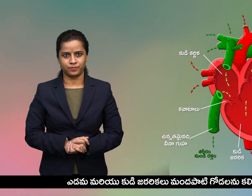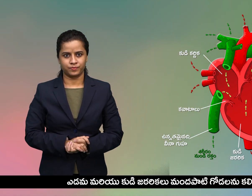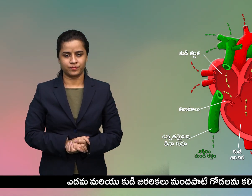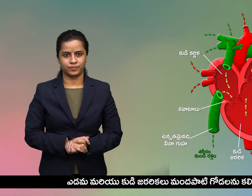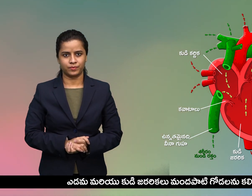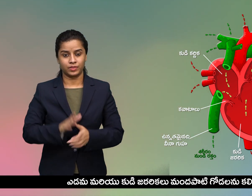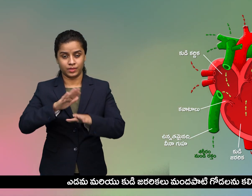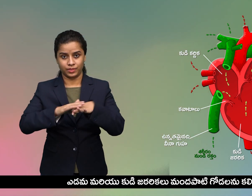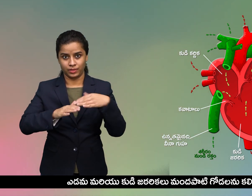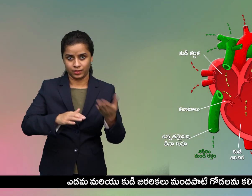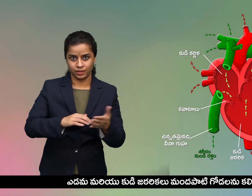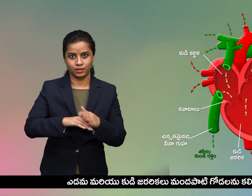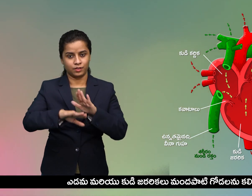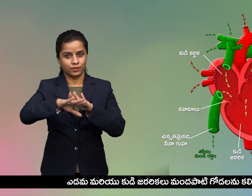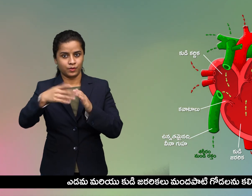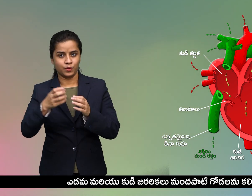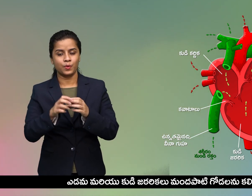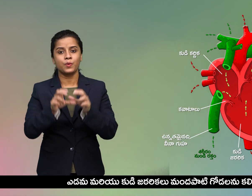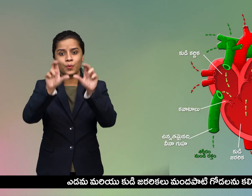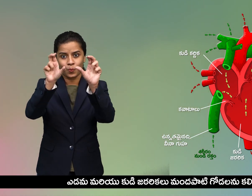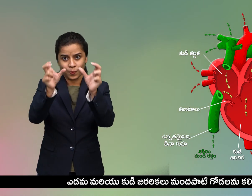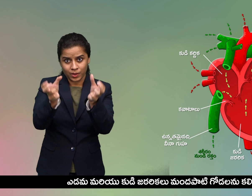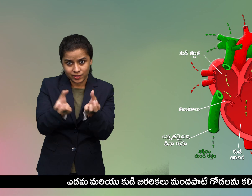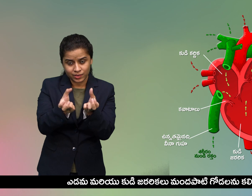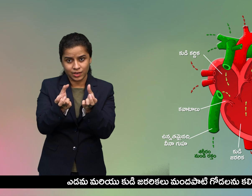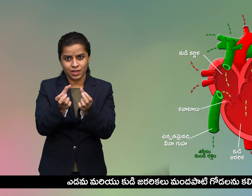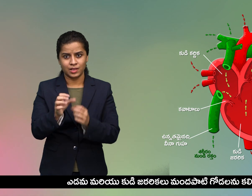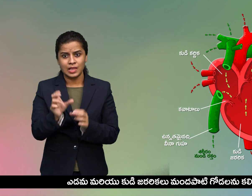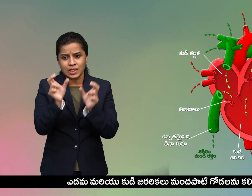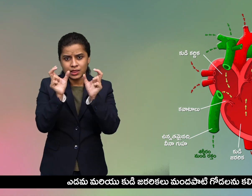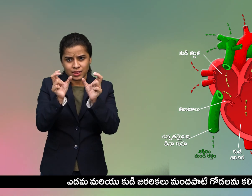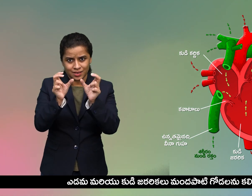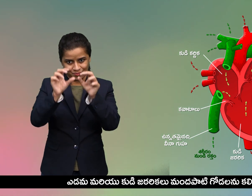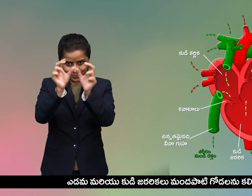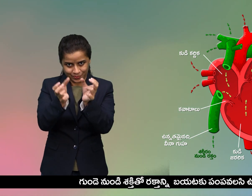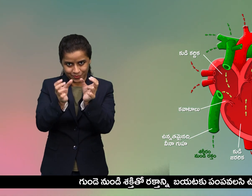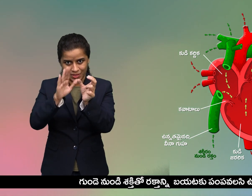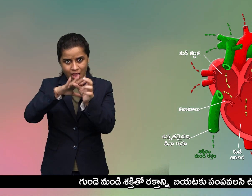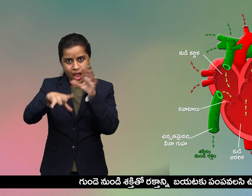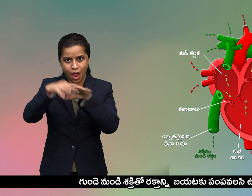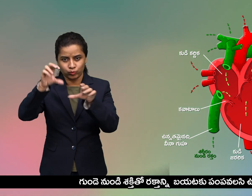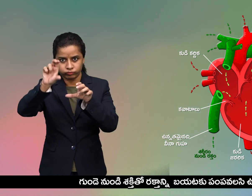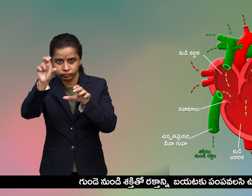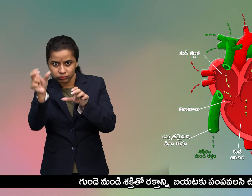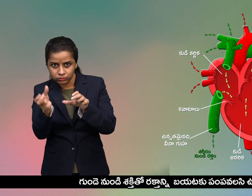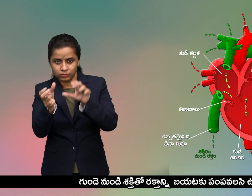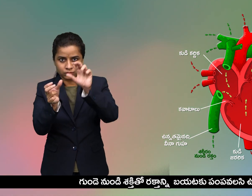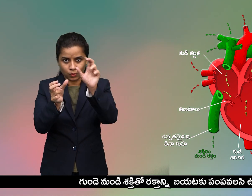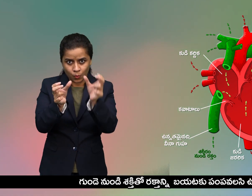ఎడమ మరియు కుడి జఠరికలు మందపాటి గోడలను కలిగి ఉంటాయి. గుండె నుండి శక్తితో